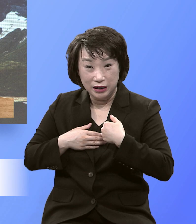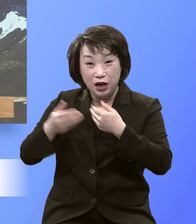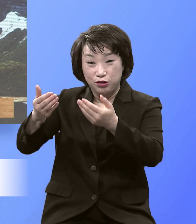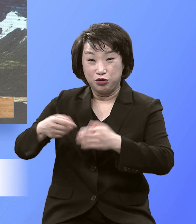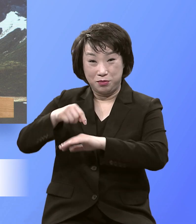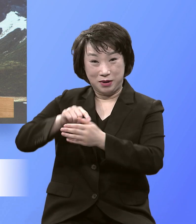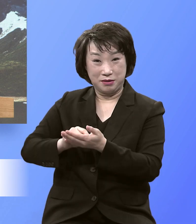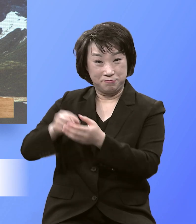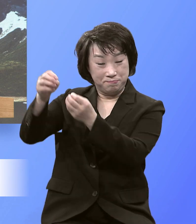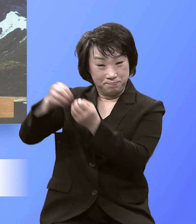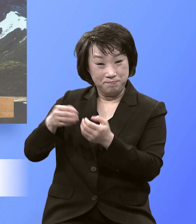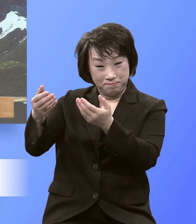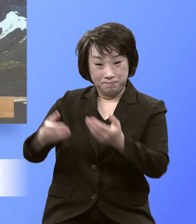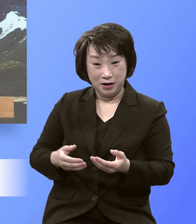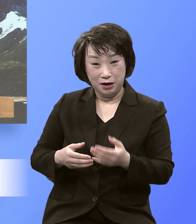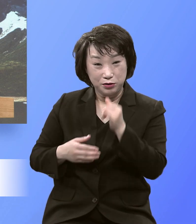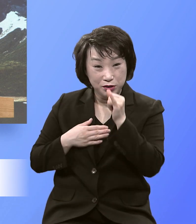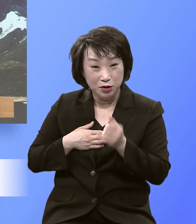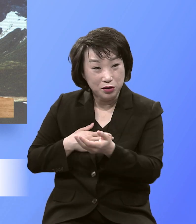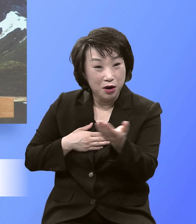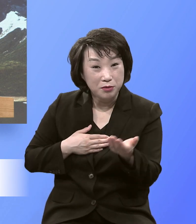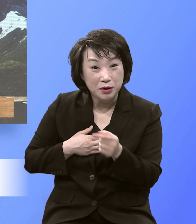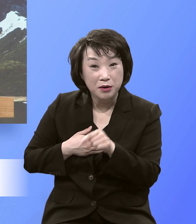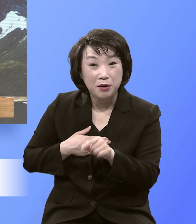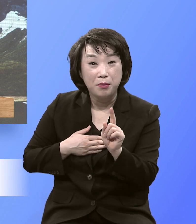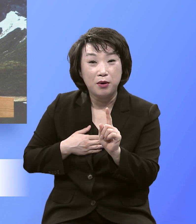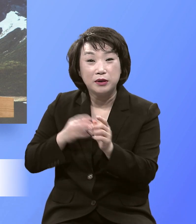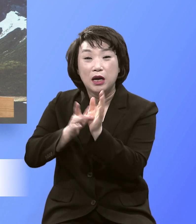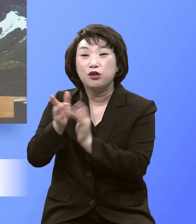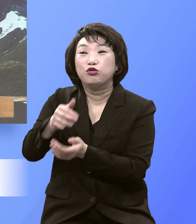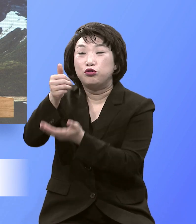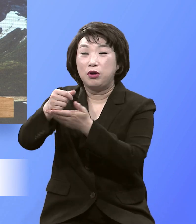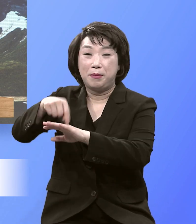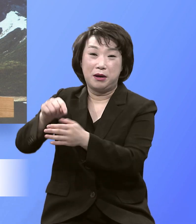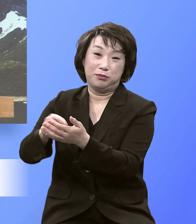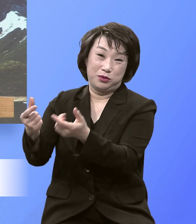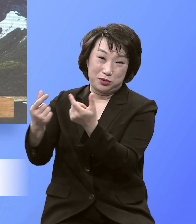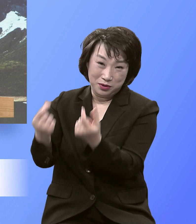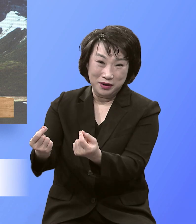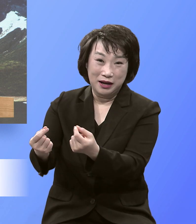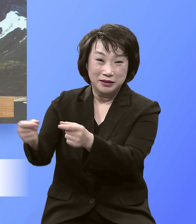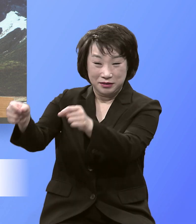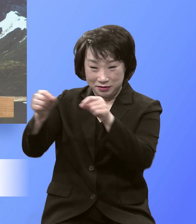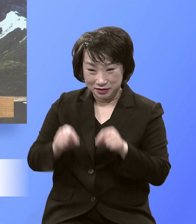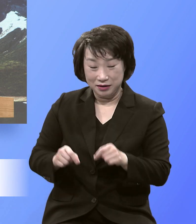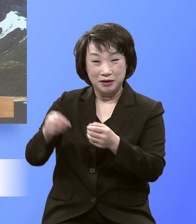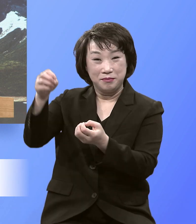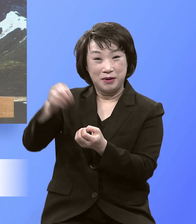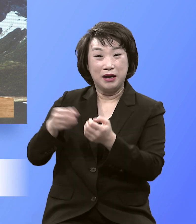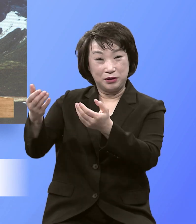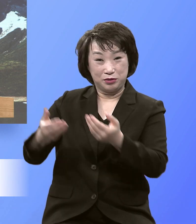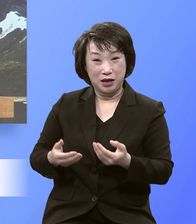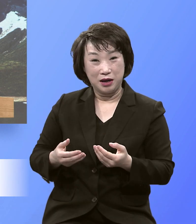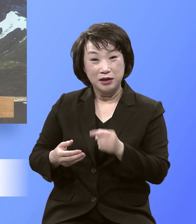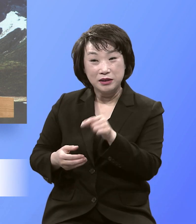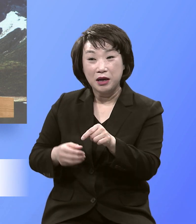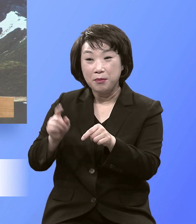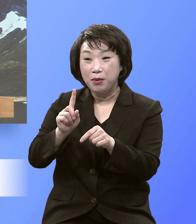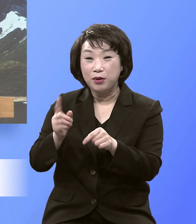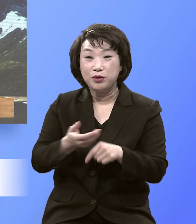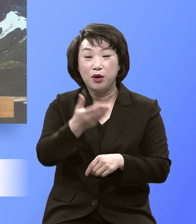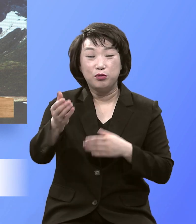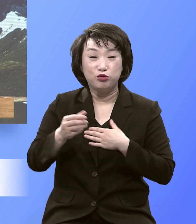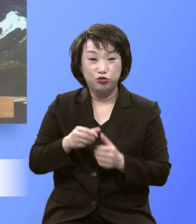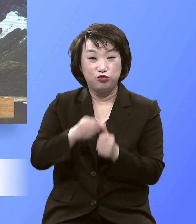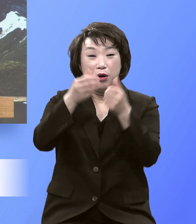주시는 마음입니다. 예수 그리스도와 똑같은 마음. 이 마음이 무슨 마음이냐?